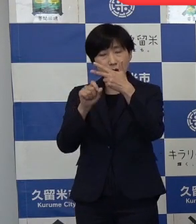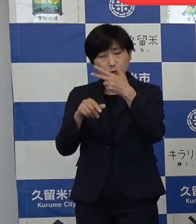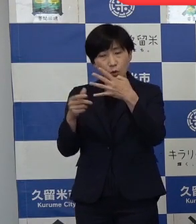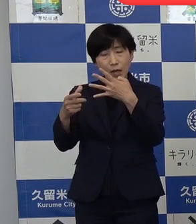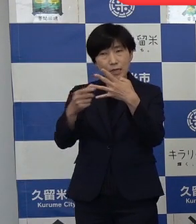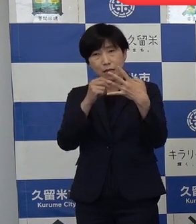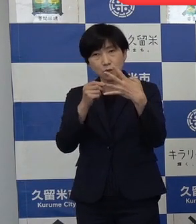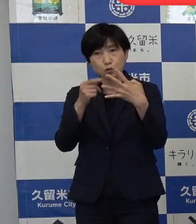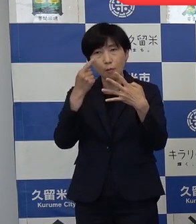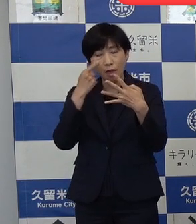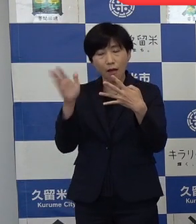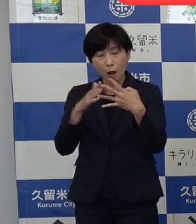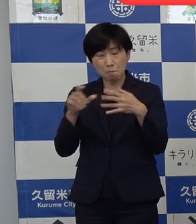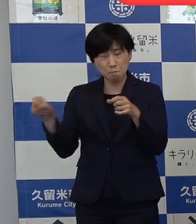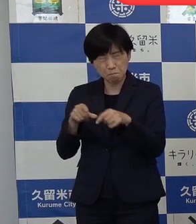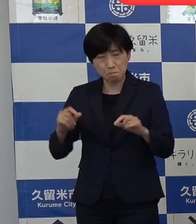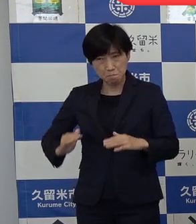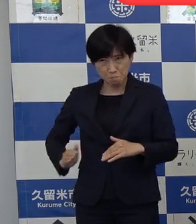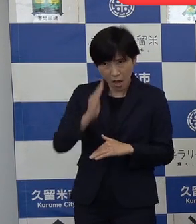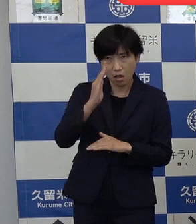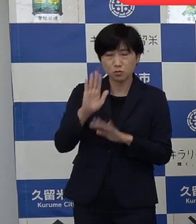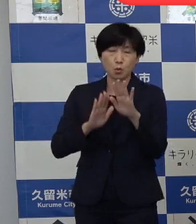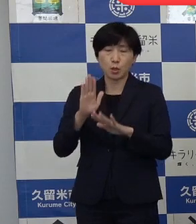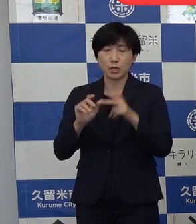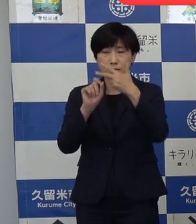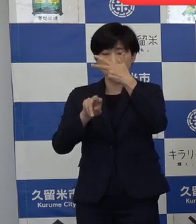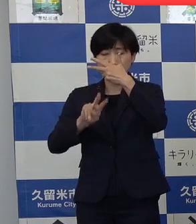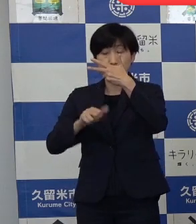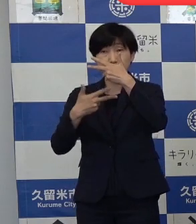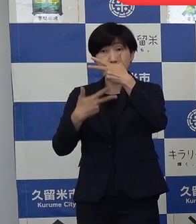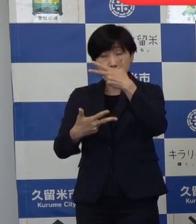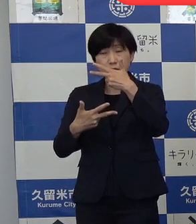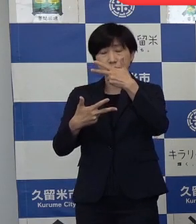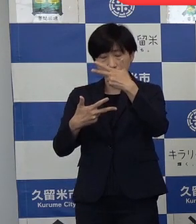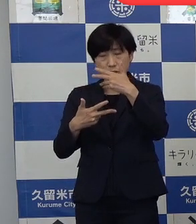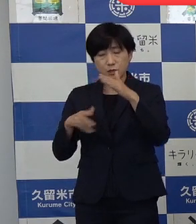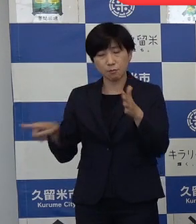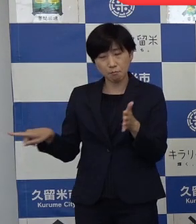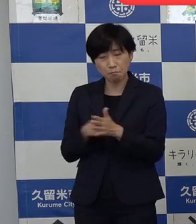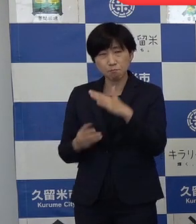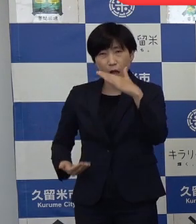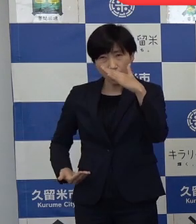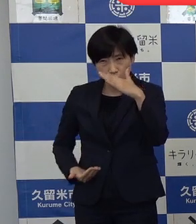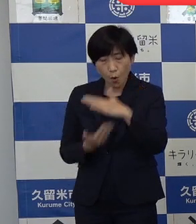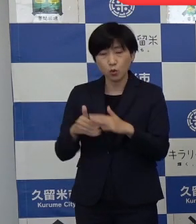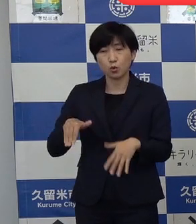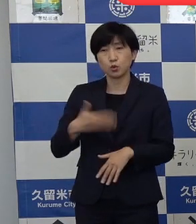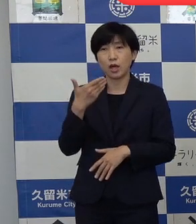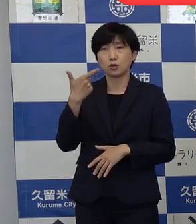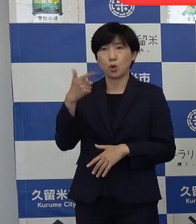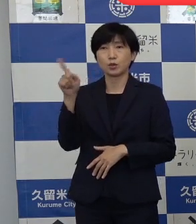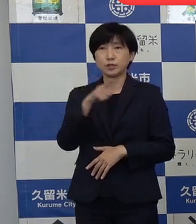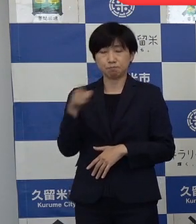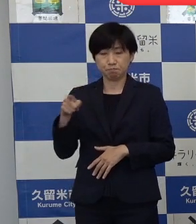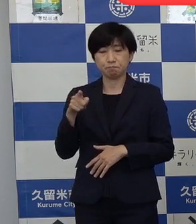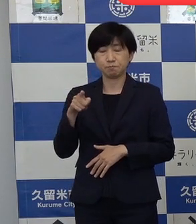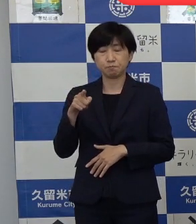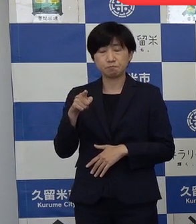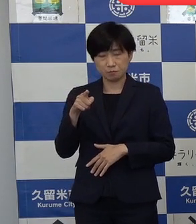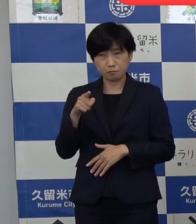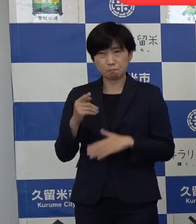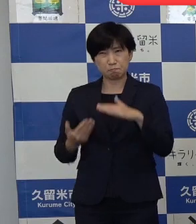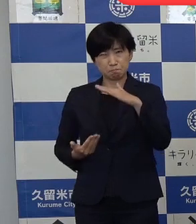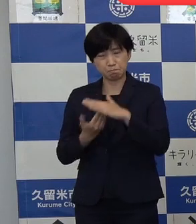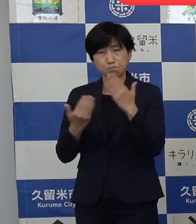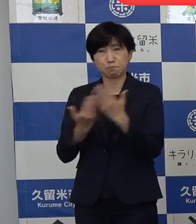から急激に増加して7月27日現在に過去最多の906人を記録を